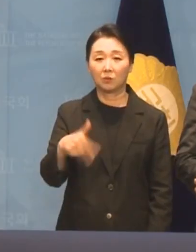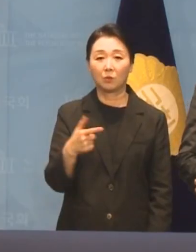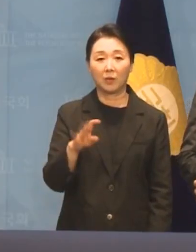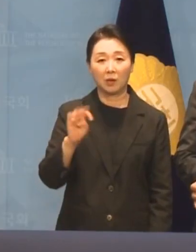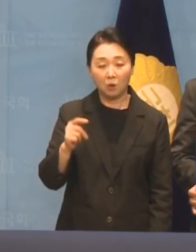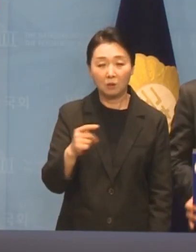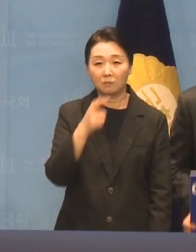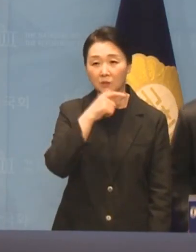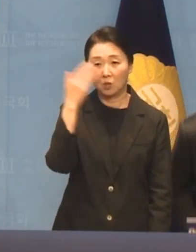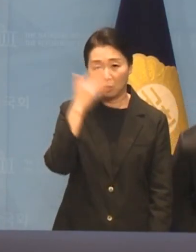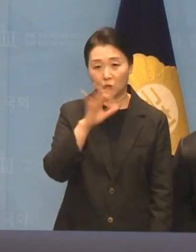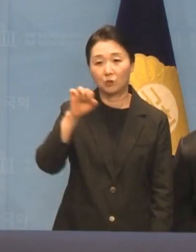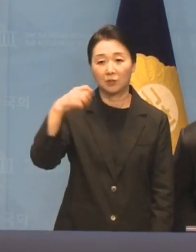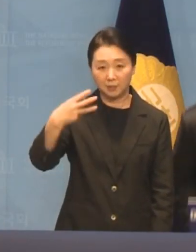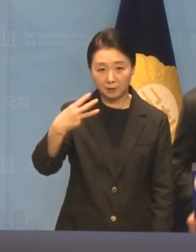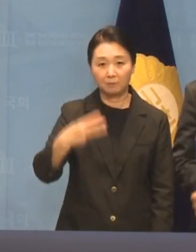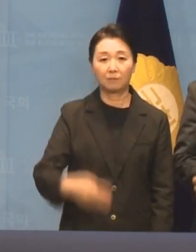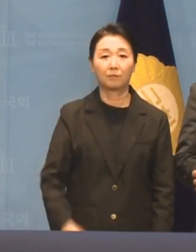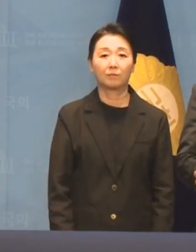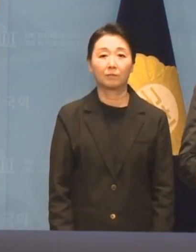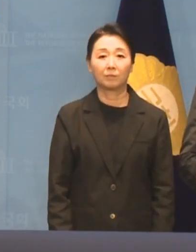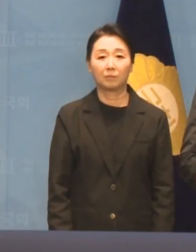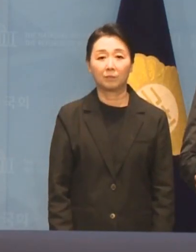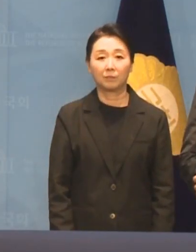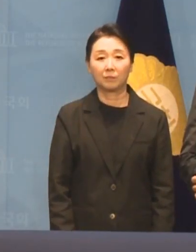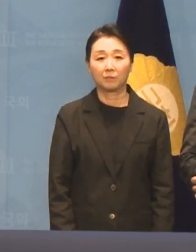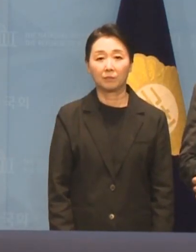여수을 국회의원이십니다. 여순사건 특위위원이십니다.